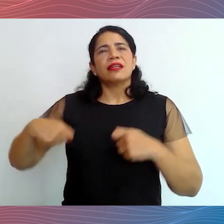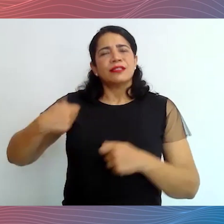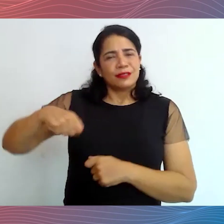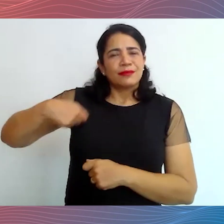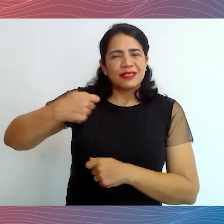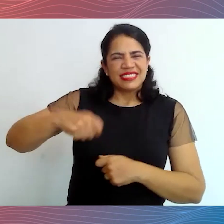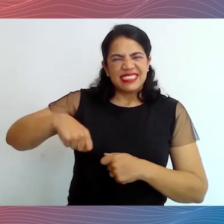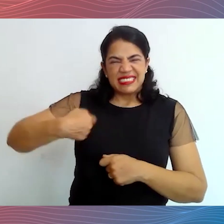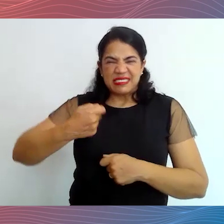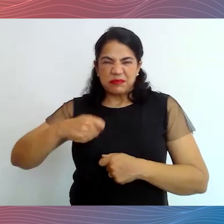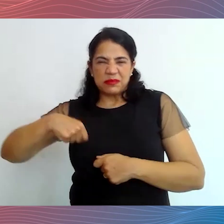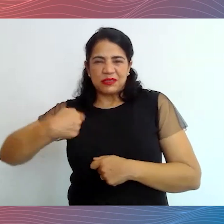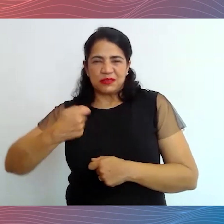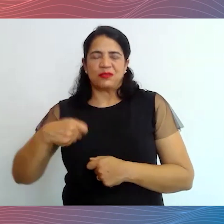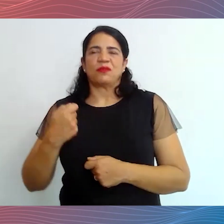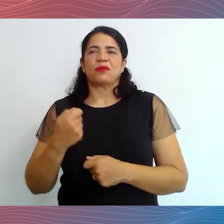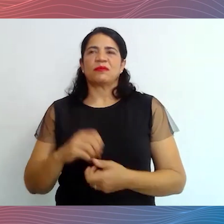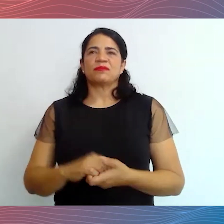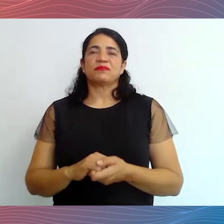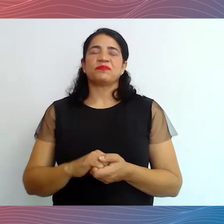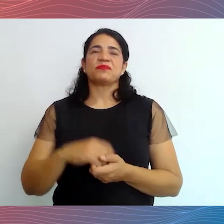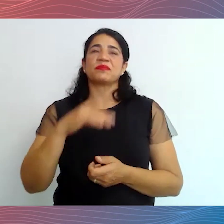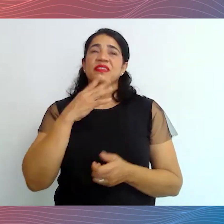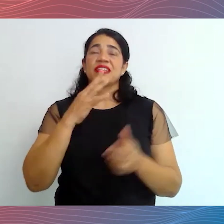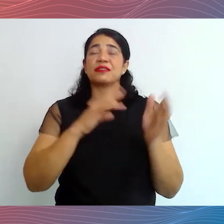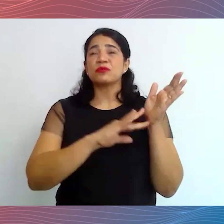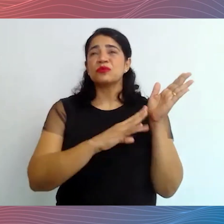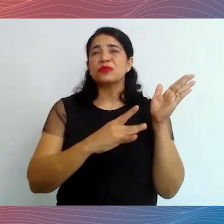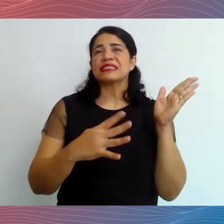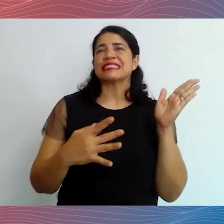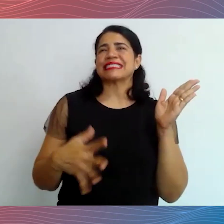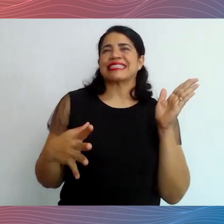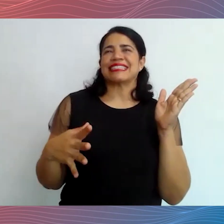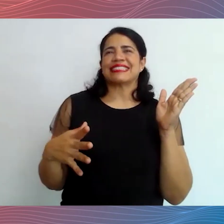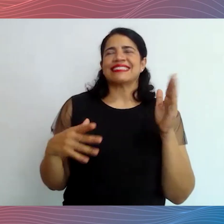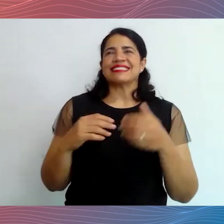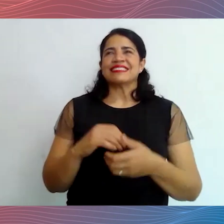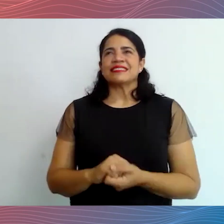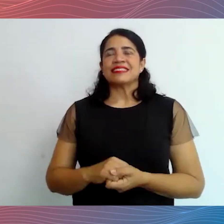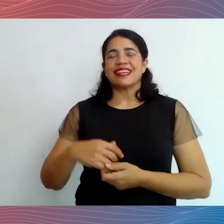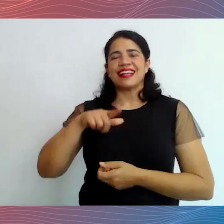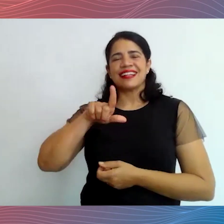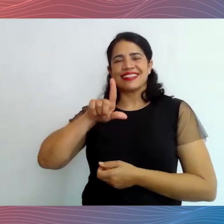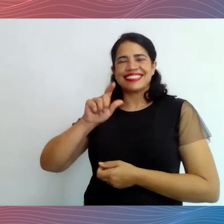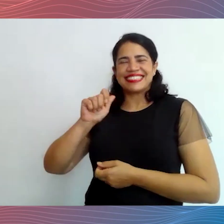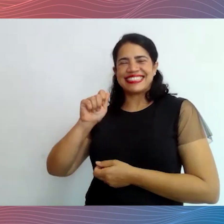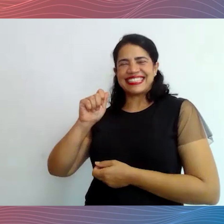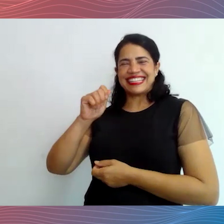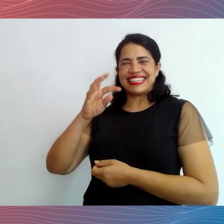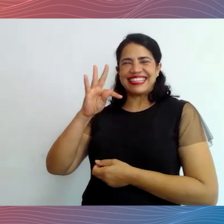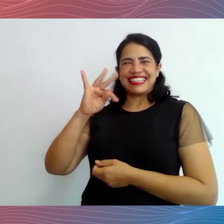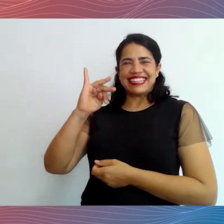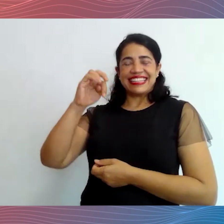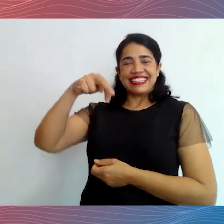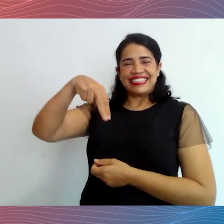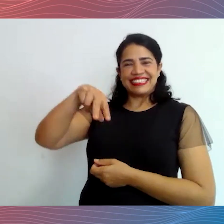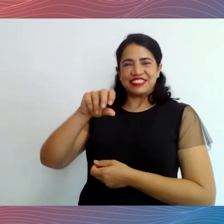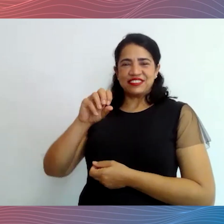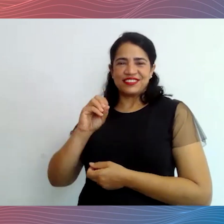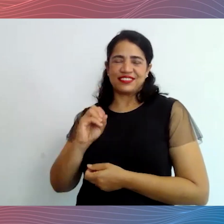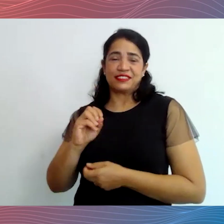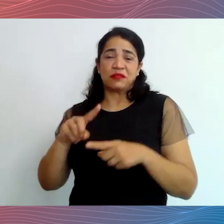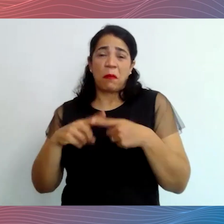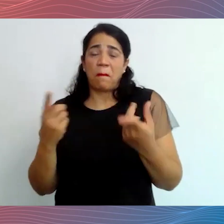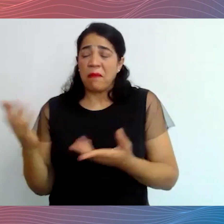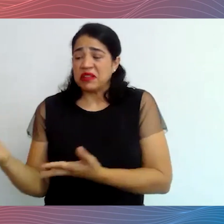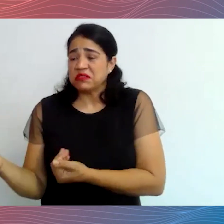alegre. Só que o jovem não tem o que fazer lá, ou cai nas drogas, ou na arte, em alguma coisa. Mas nós